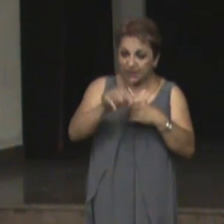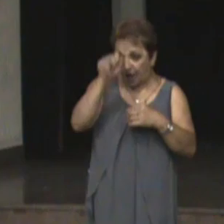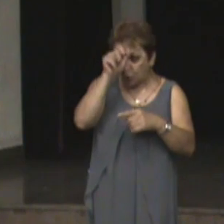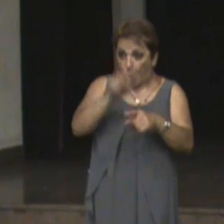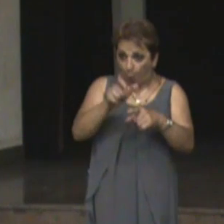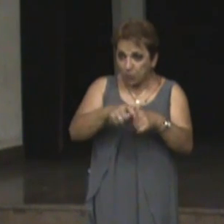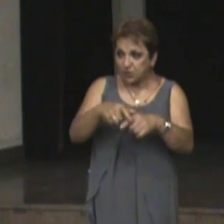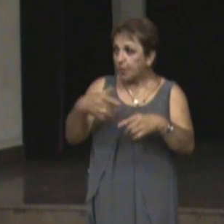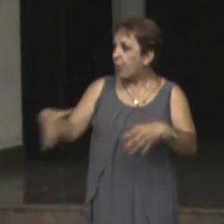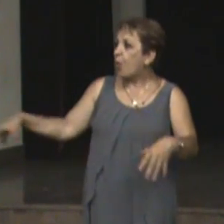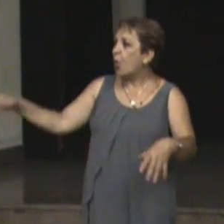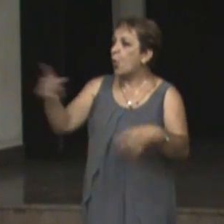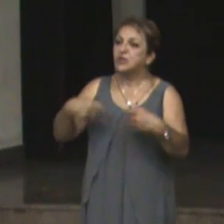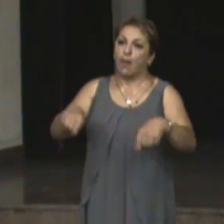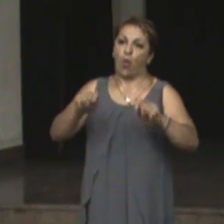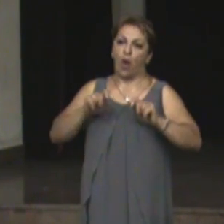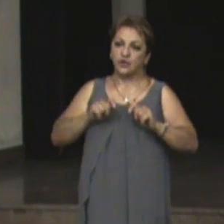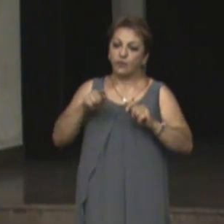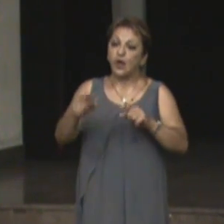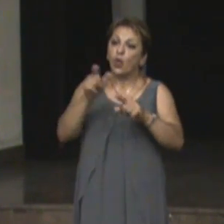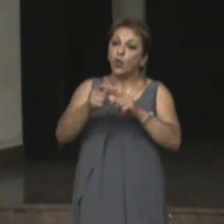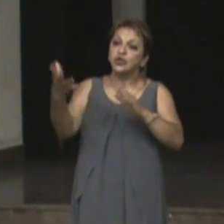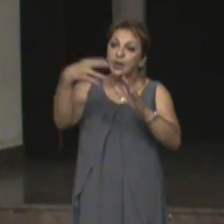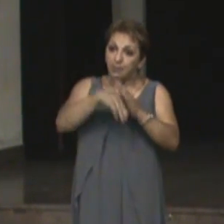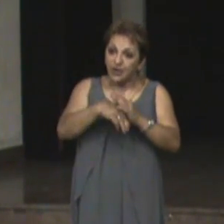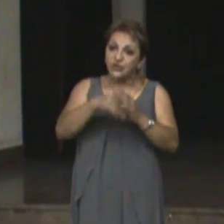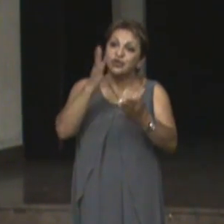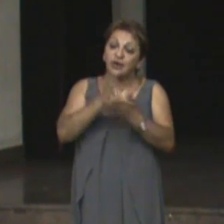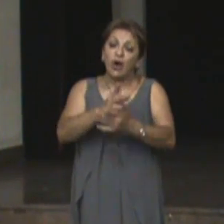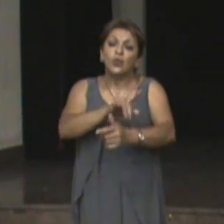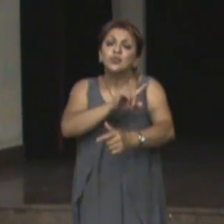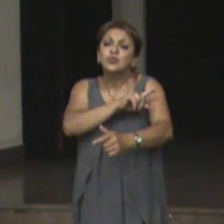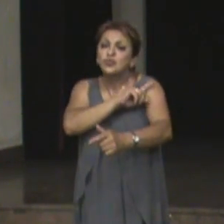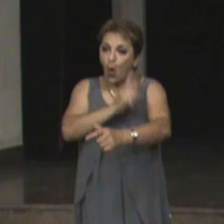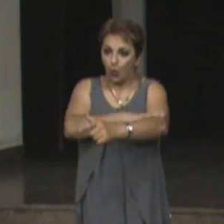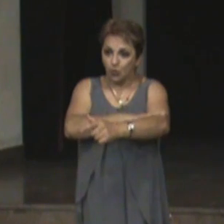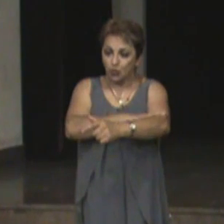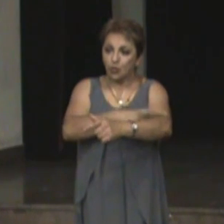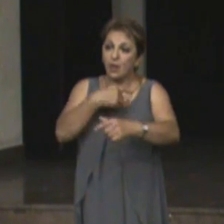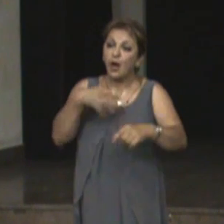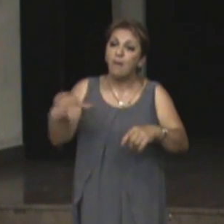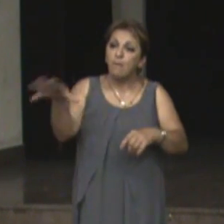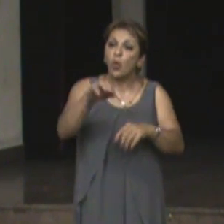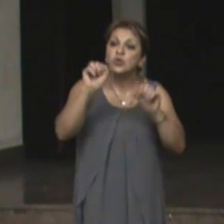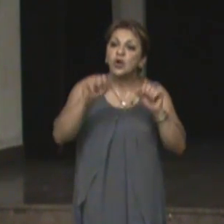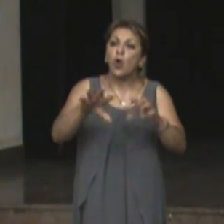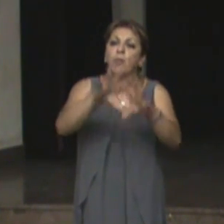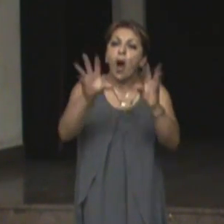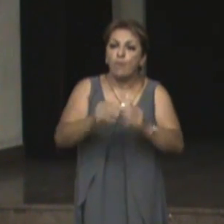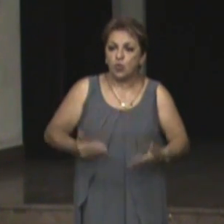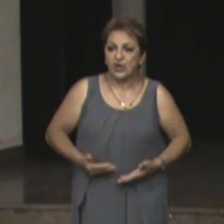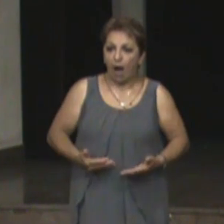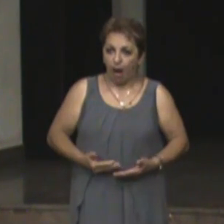փոխանցում է յուրաքանչյուրիս, և այդ խոսքը իր մեջ պարունակում է այնպիսի սորություն, որով մենք կարող ենք մի ամբողջ կյանք ապրել։